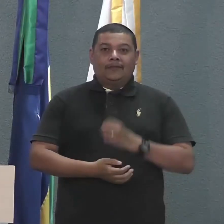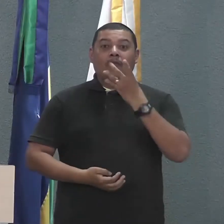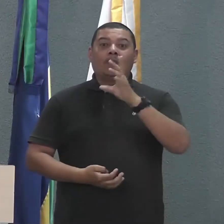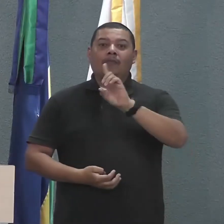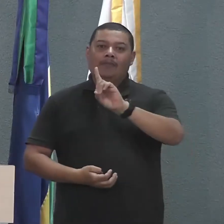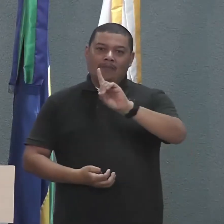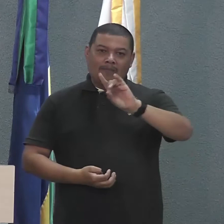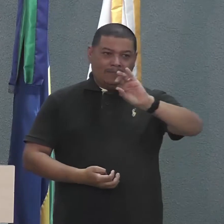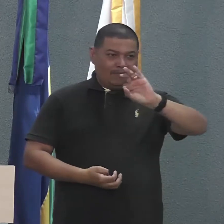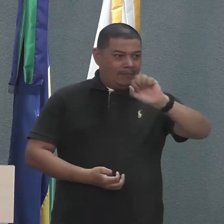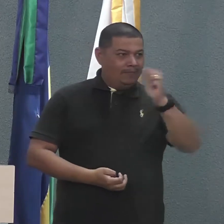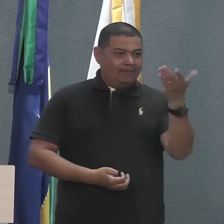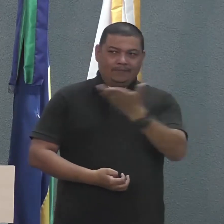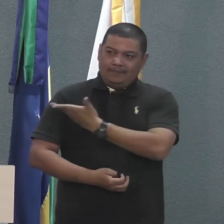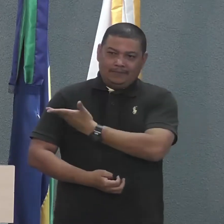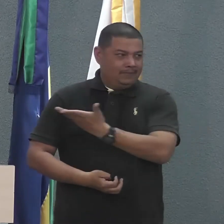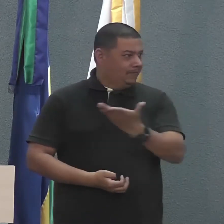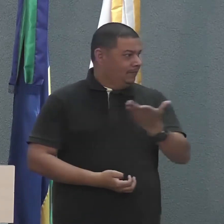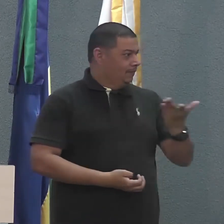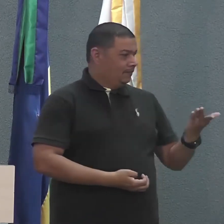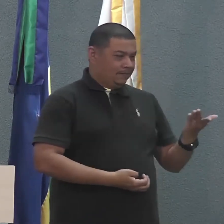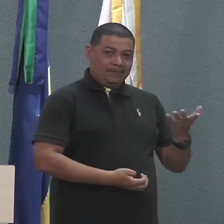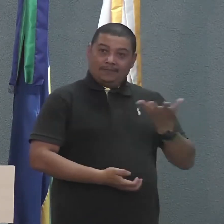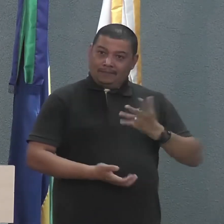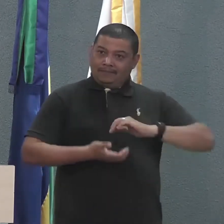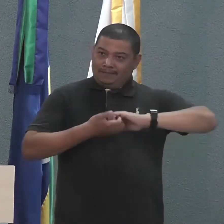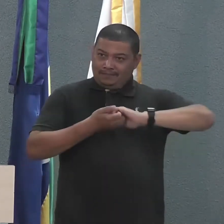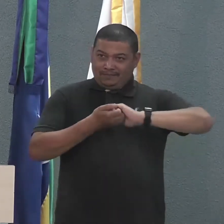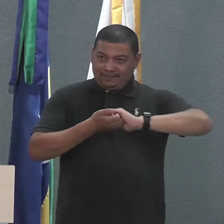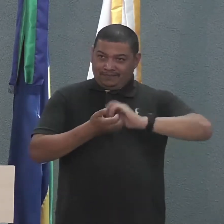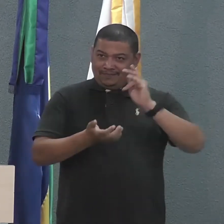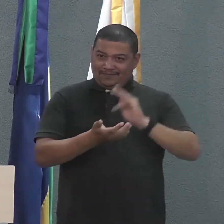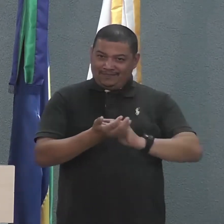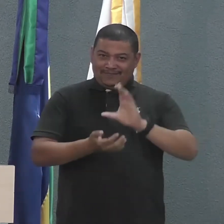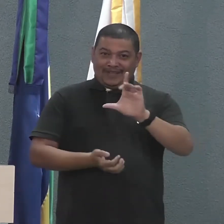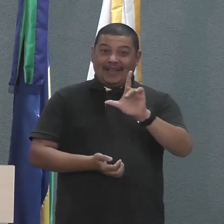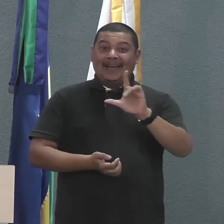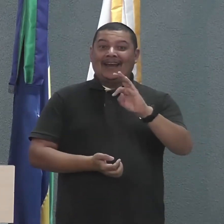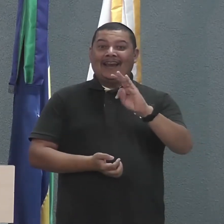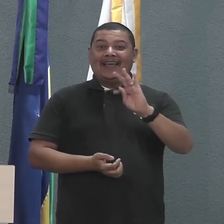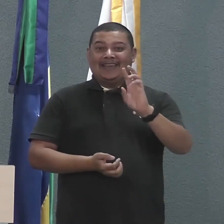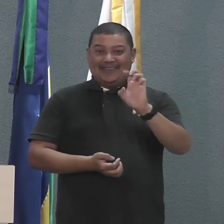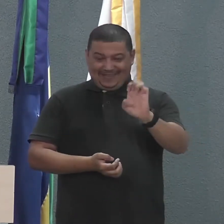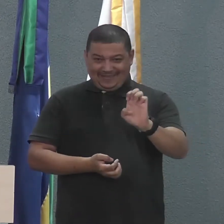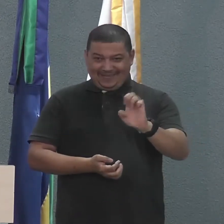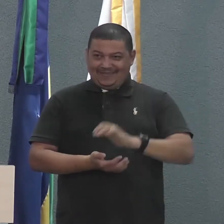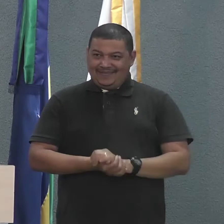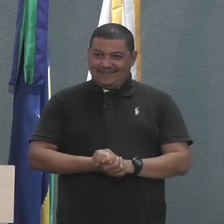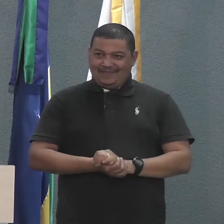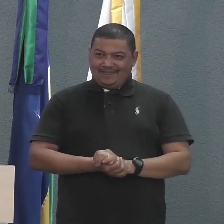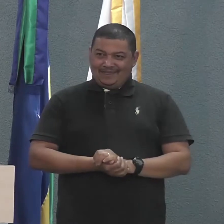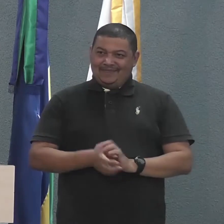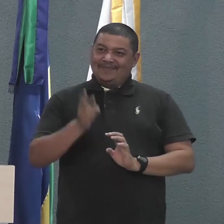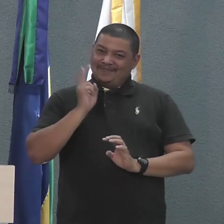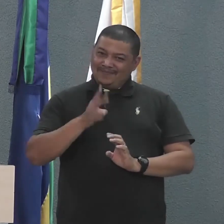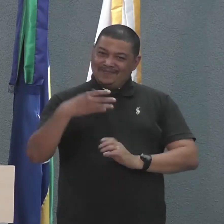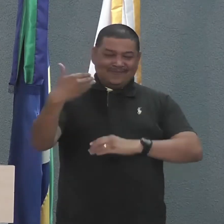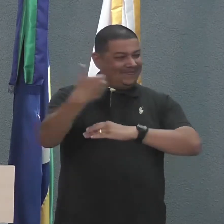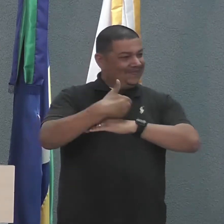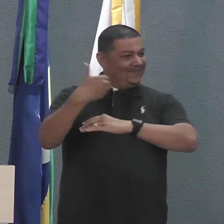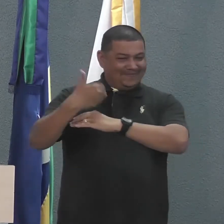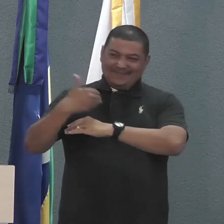dia a todos. Queria aqui cumprimentar o casal Cleide Caetano e Dorvino Salles, tradicionais